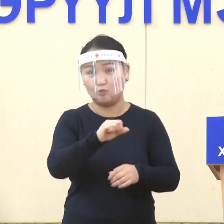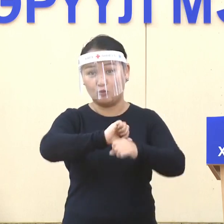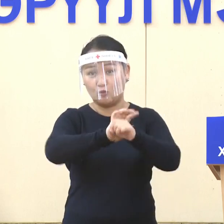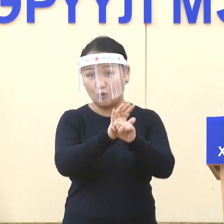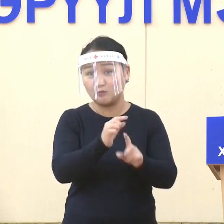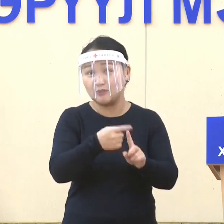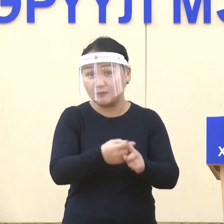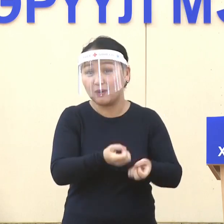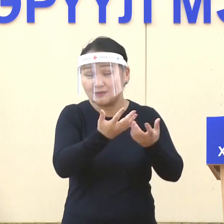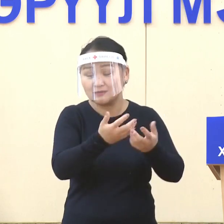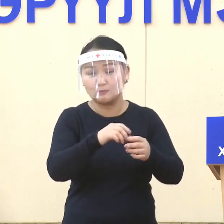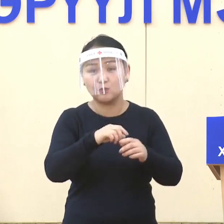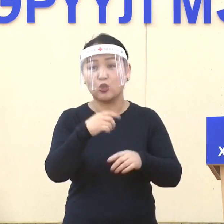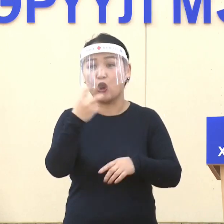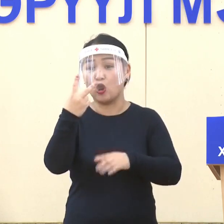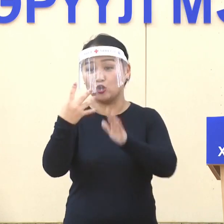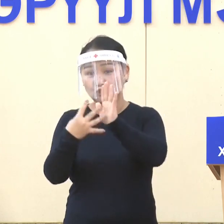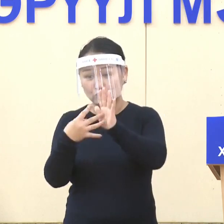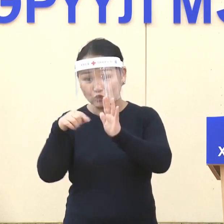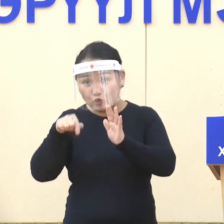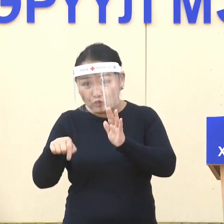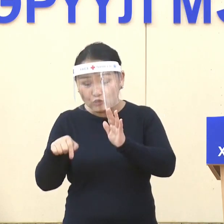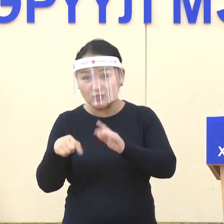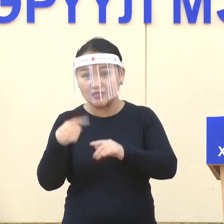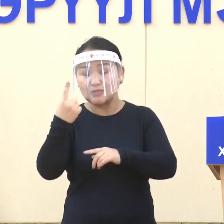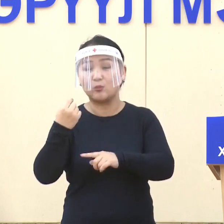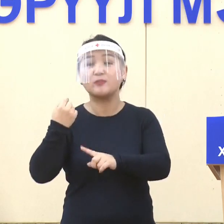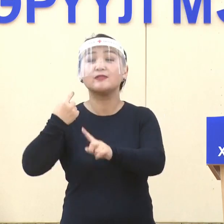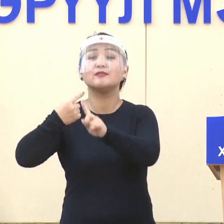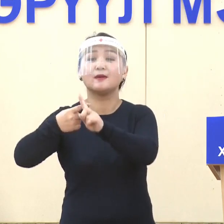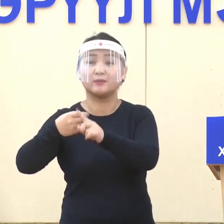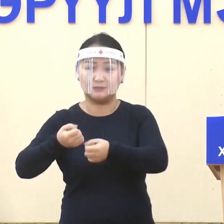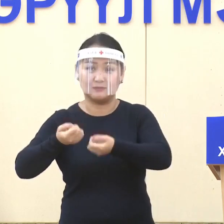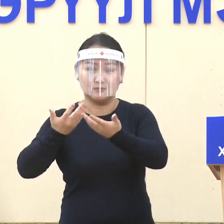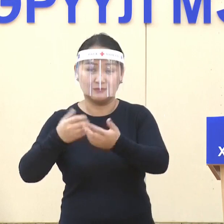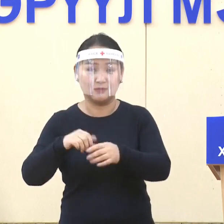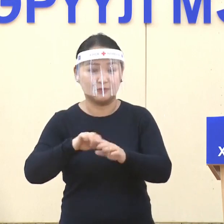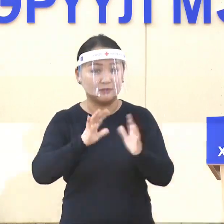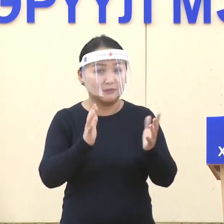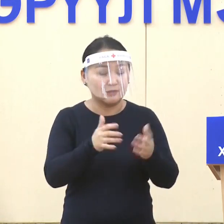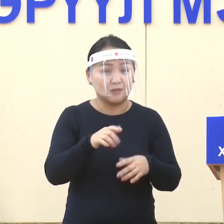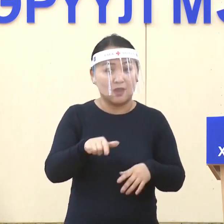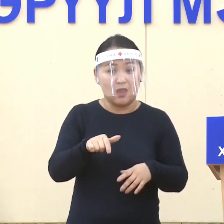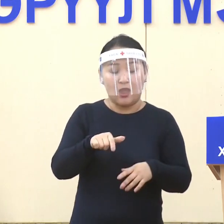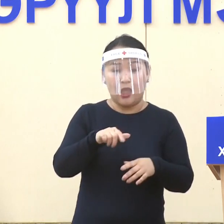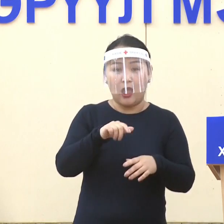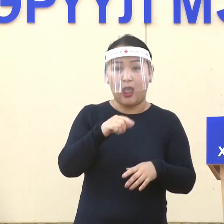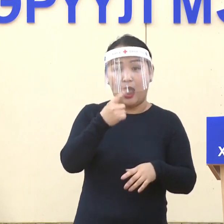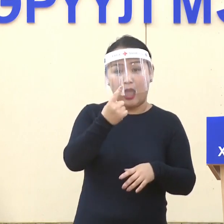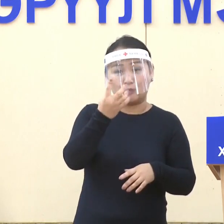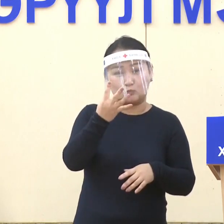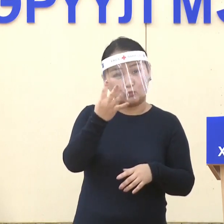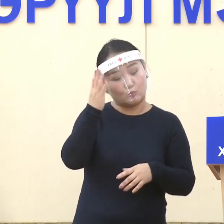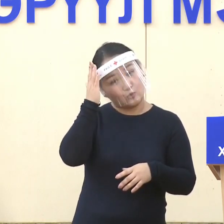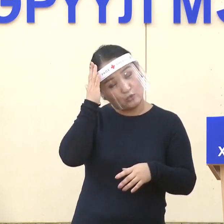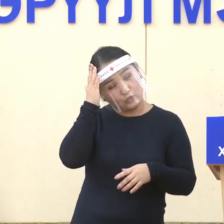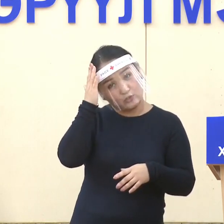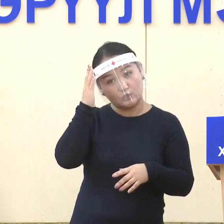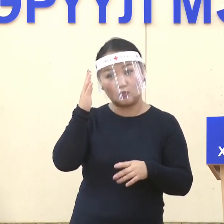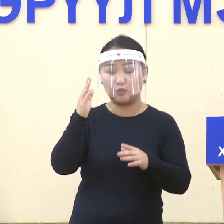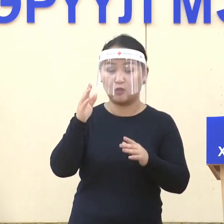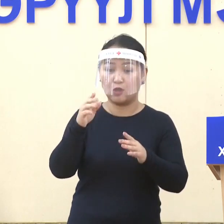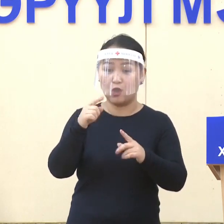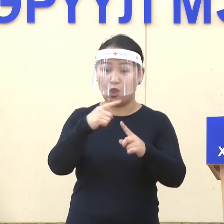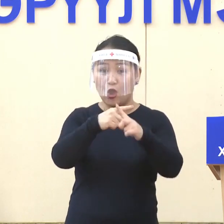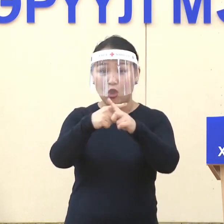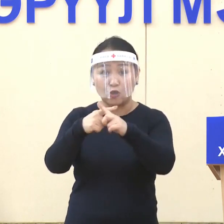коронавирус илэрсэн байна. Ингээд 29-нд өнөөдөр 1 хүн нэмэгдэж илэрлээ. Ингэхлээр бол үндсэндээ 14 хоногийн одоо